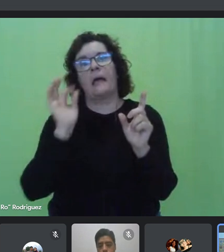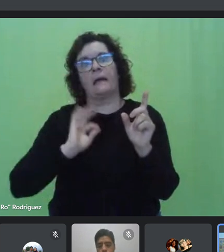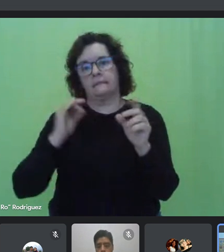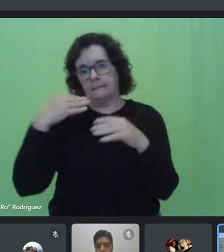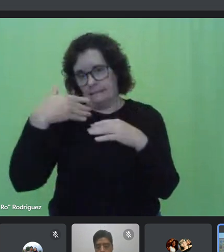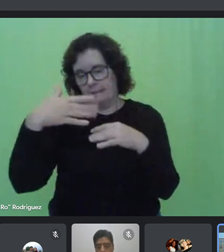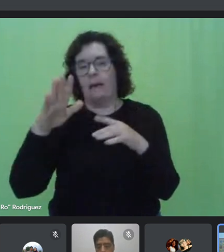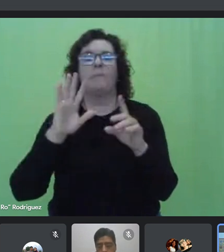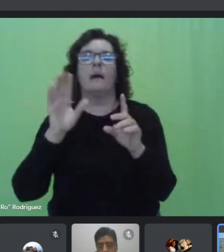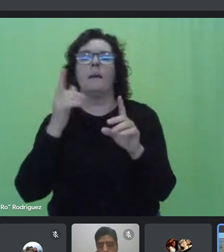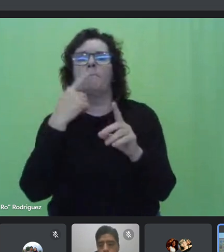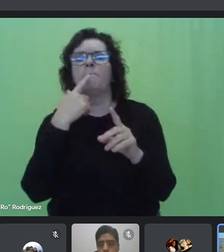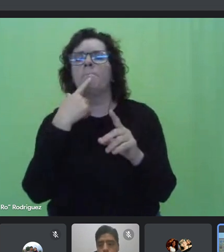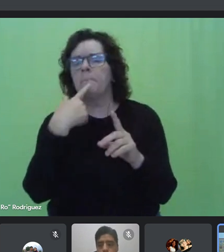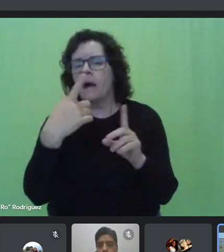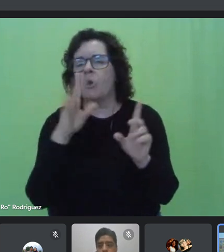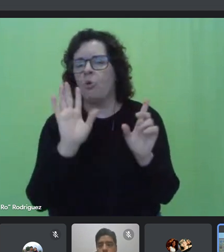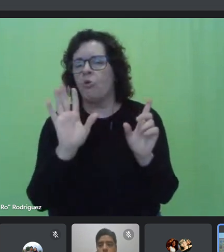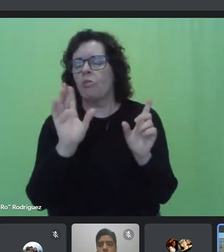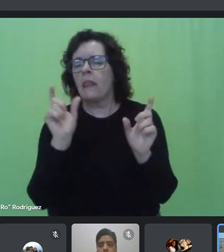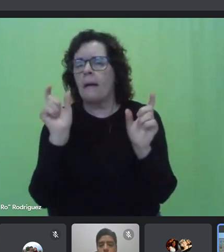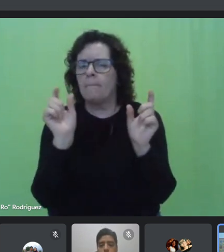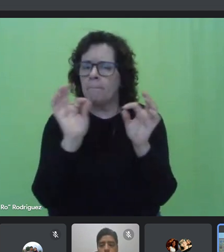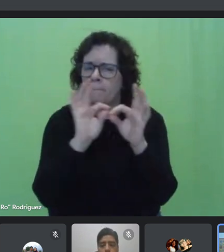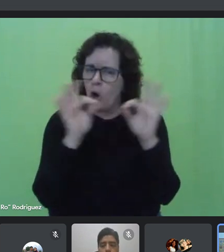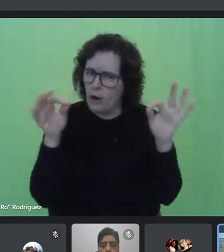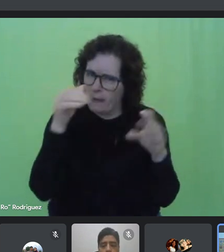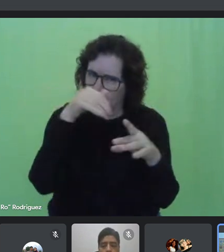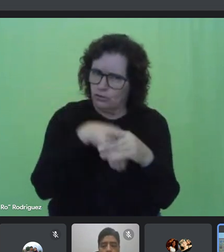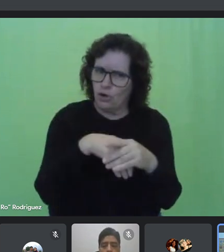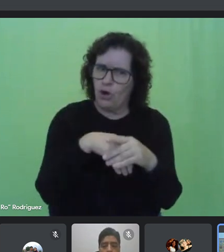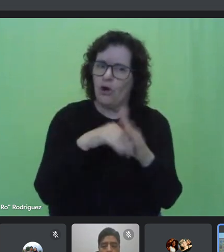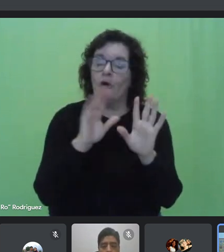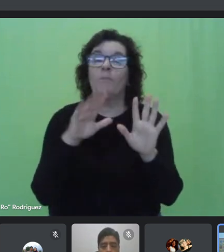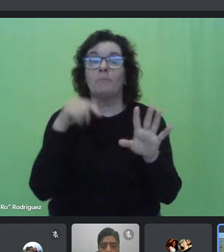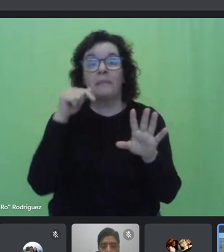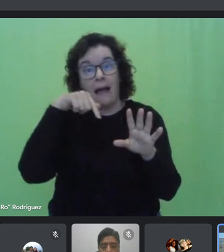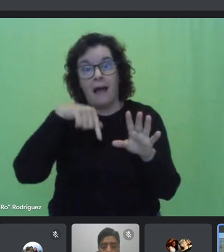versión entonces de esta primera oración.